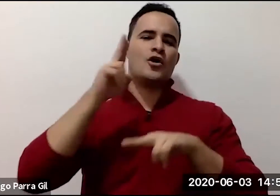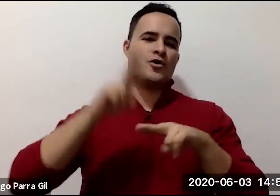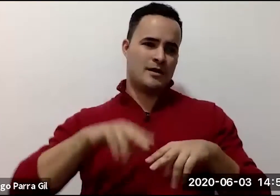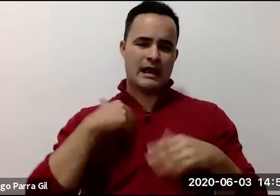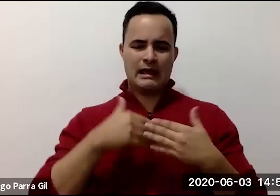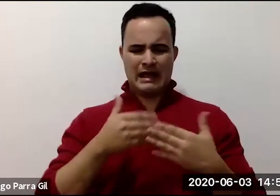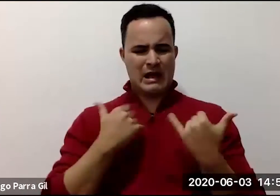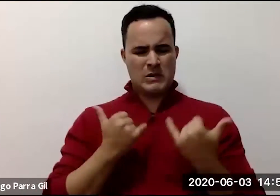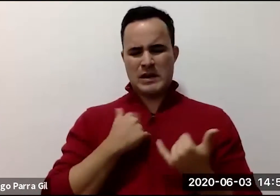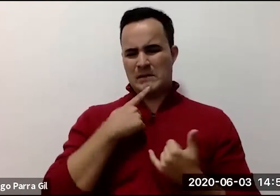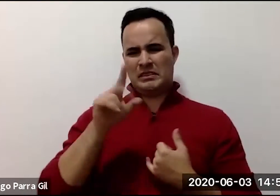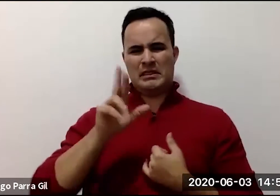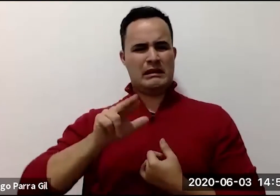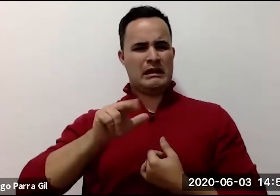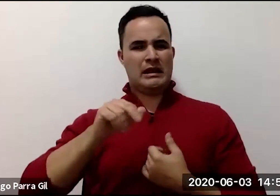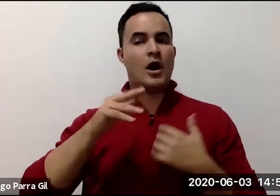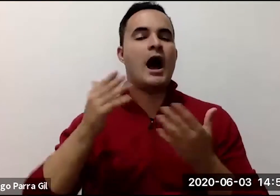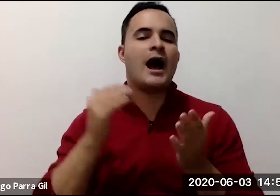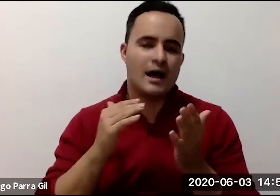la nueva